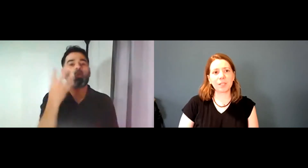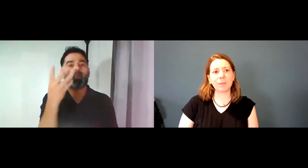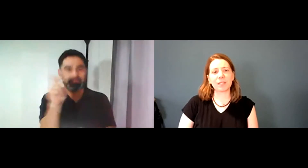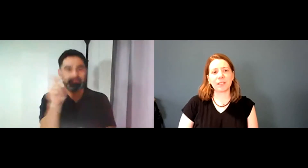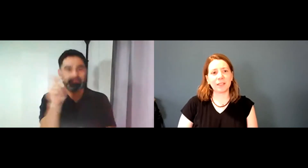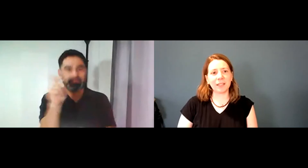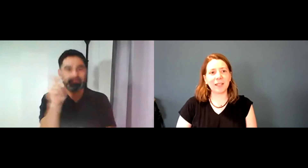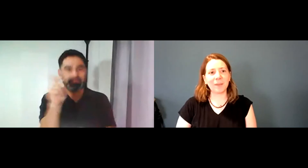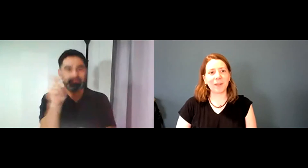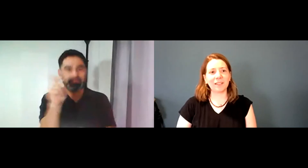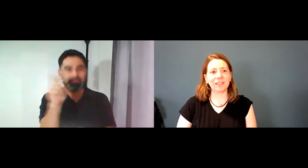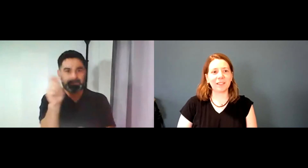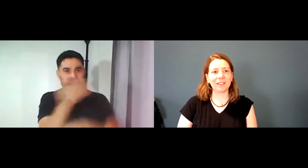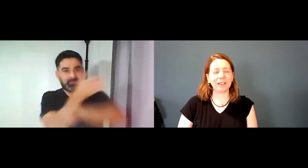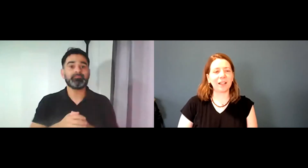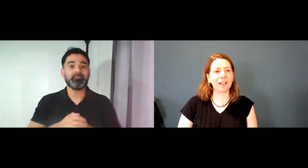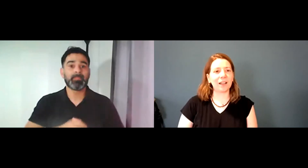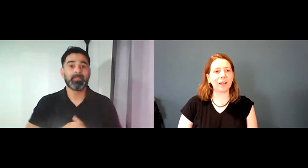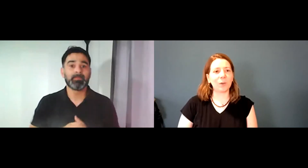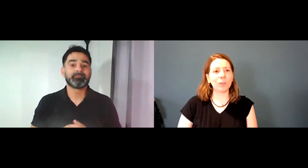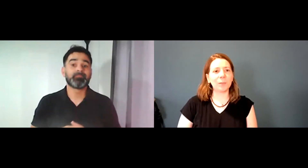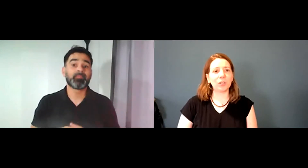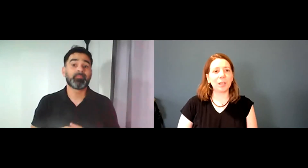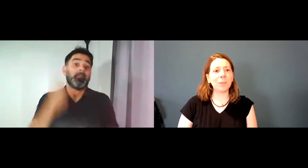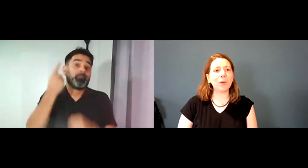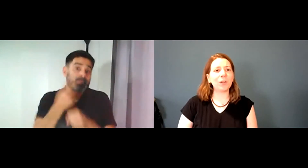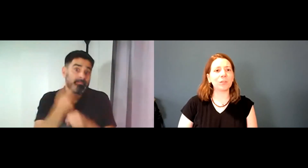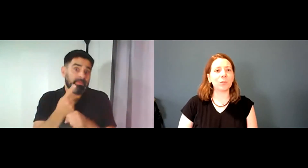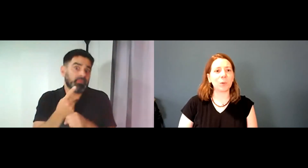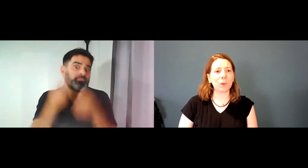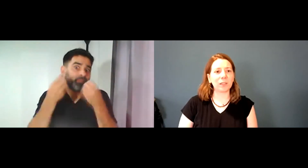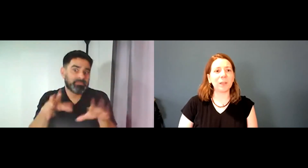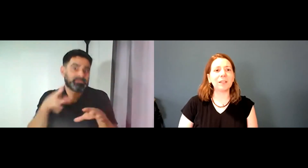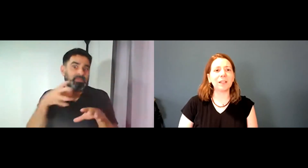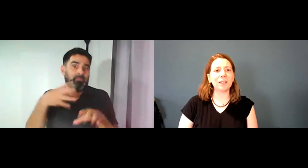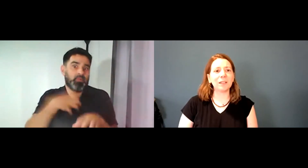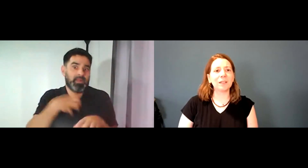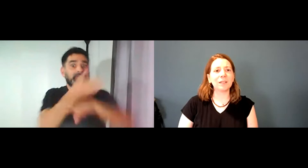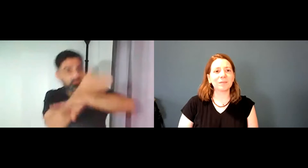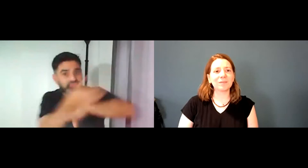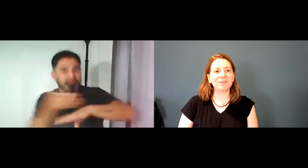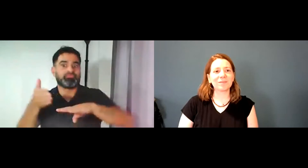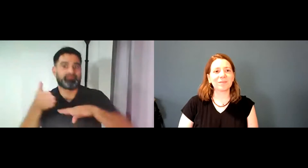Aprovechemos este tema, este último tiempo, este último cuatrimestre.